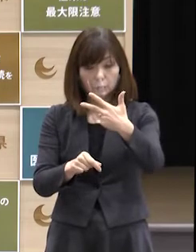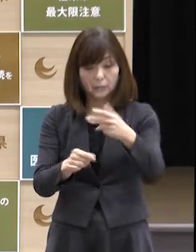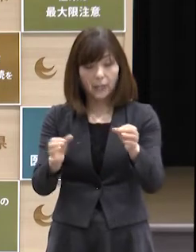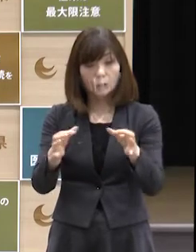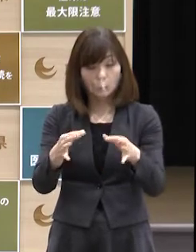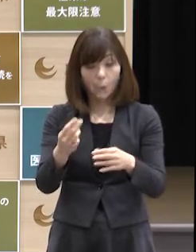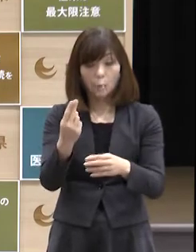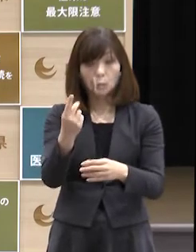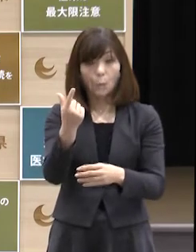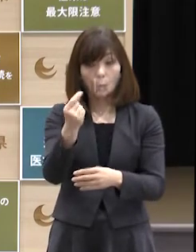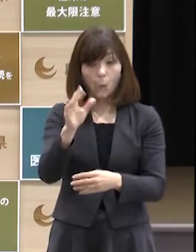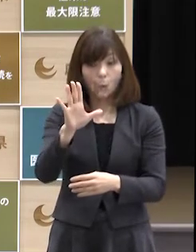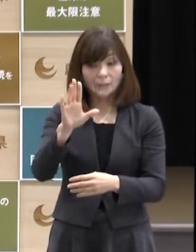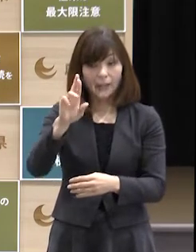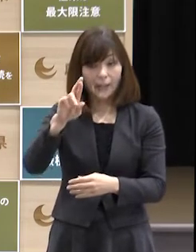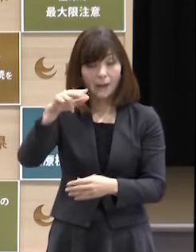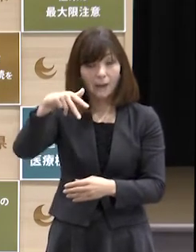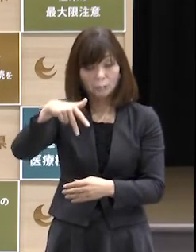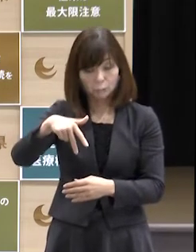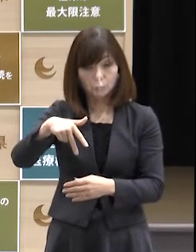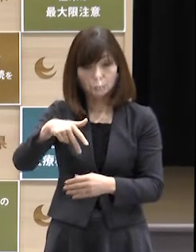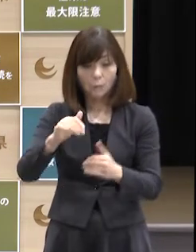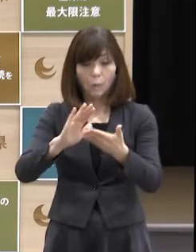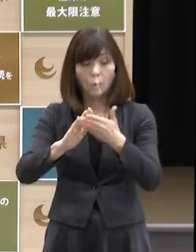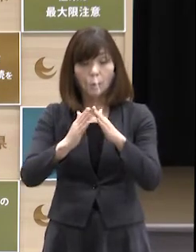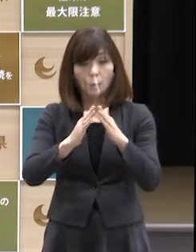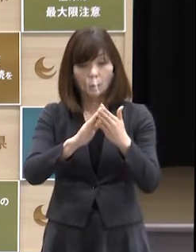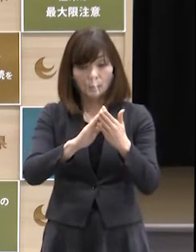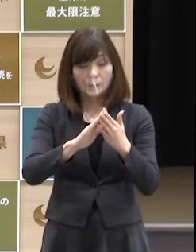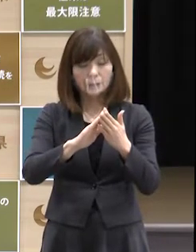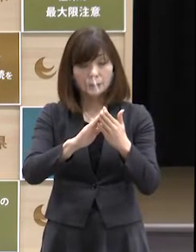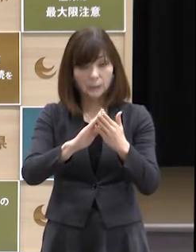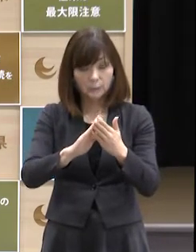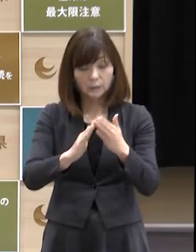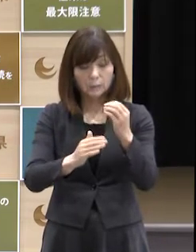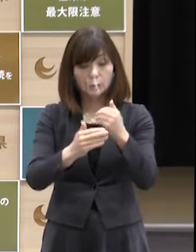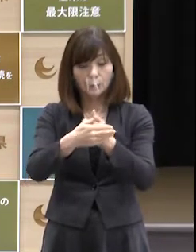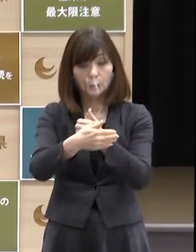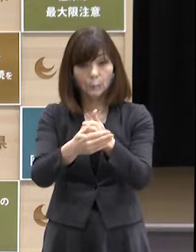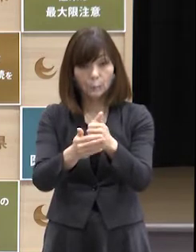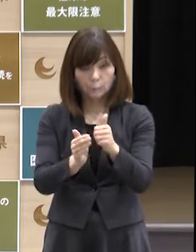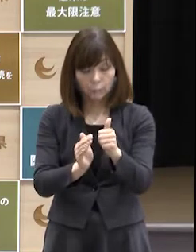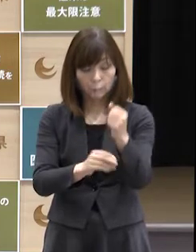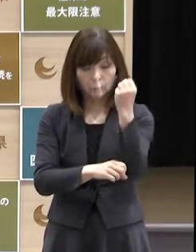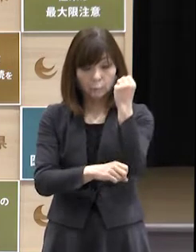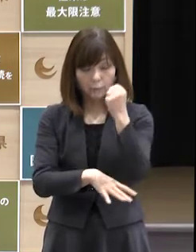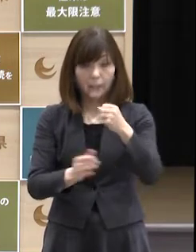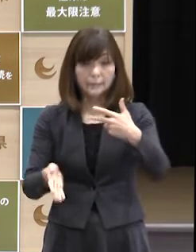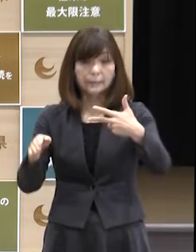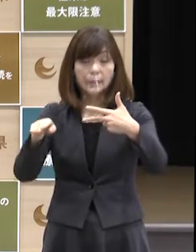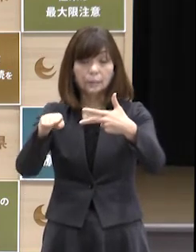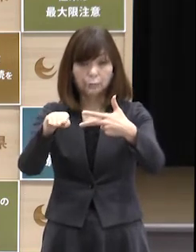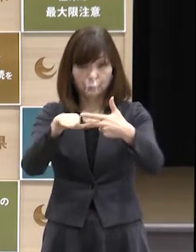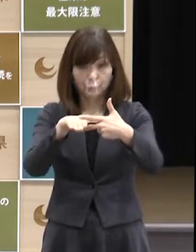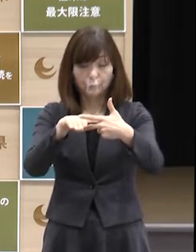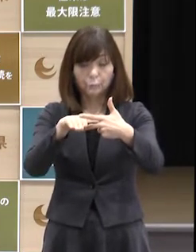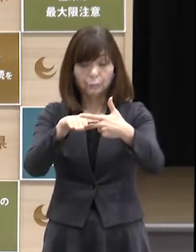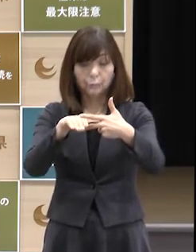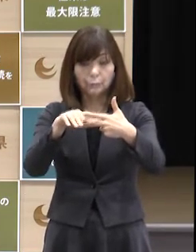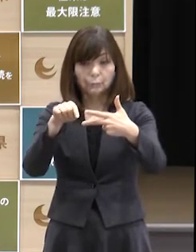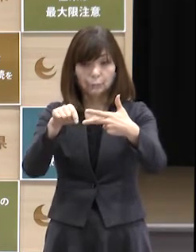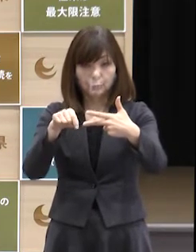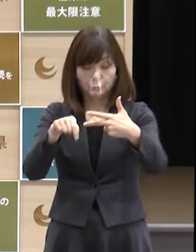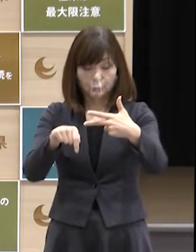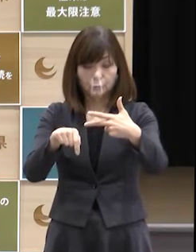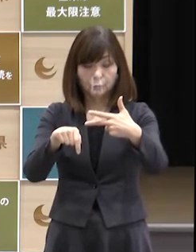の保存拠点施設ですね、これここにです